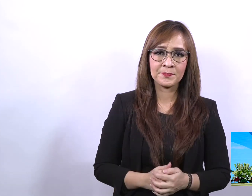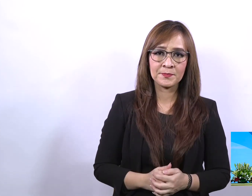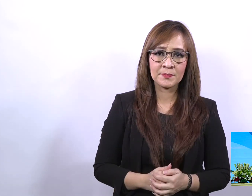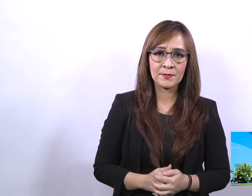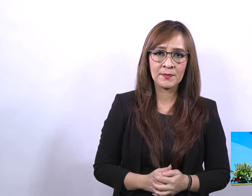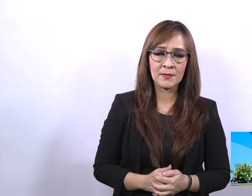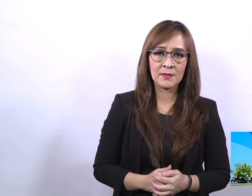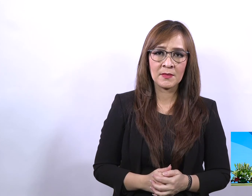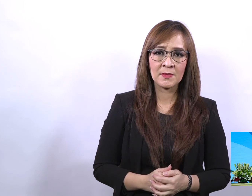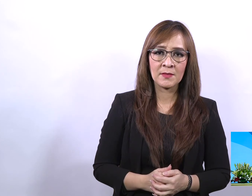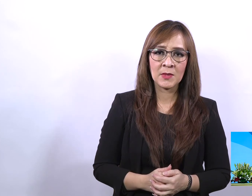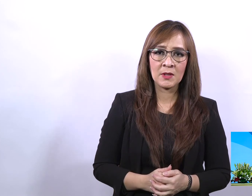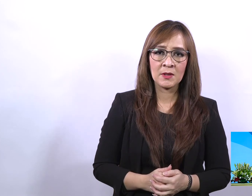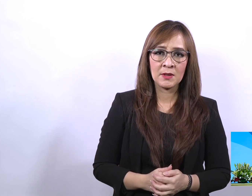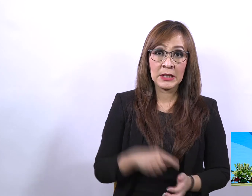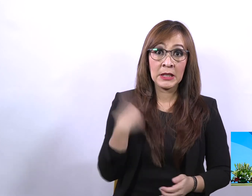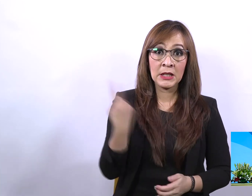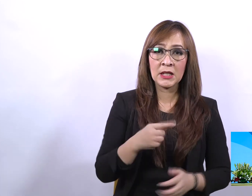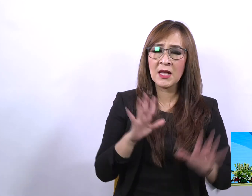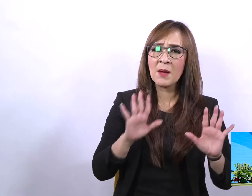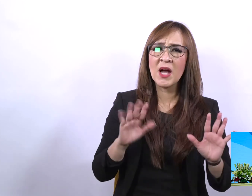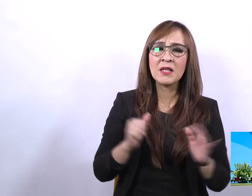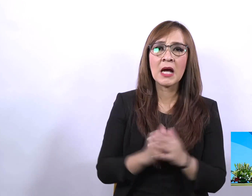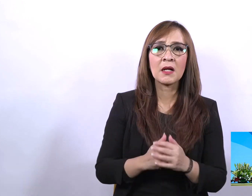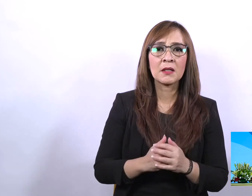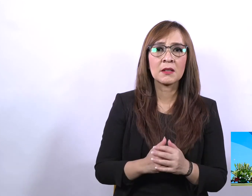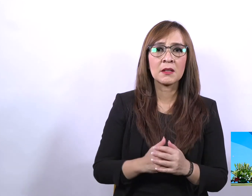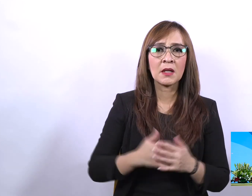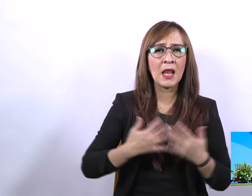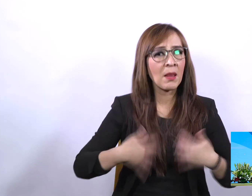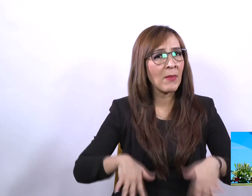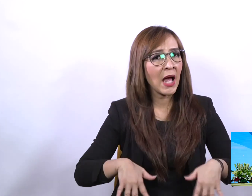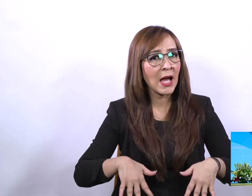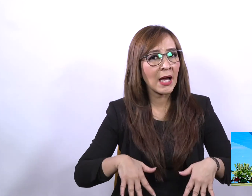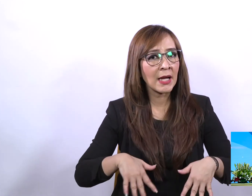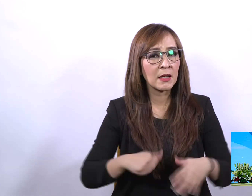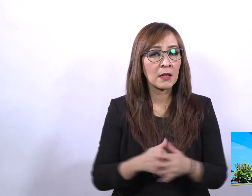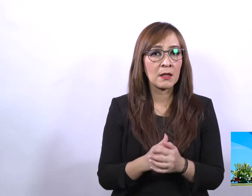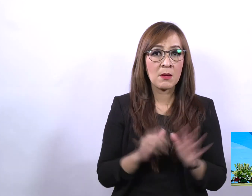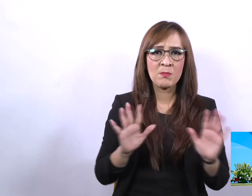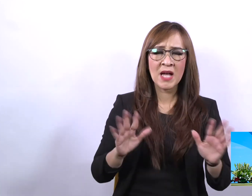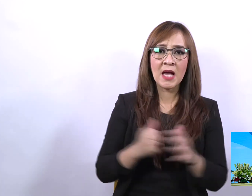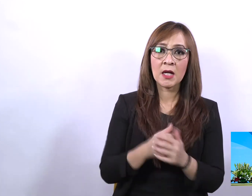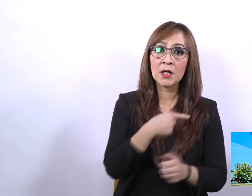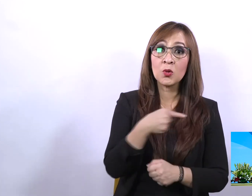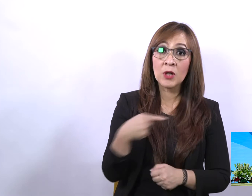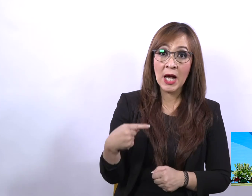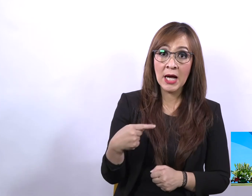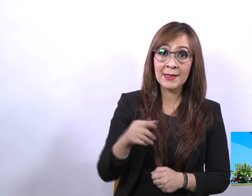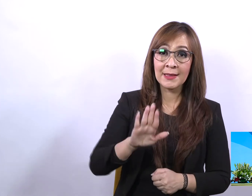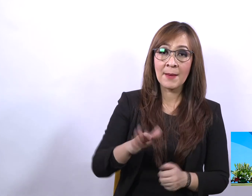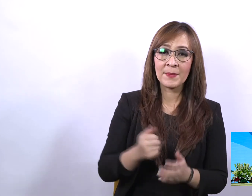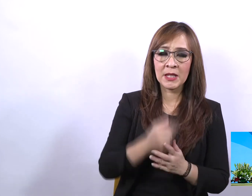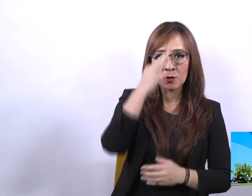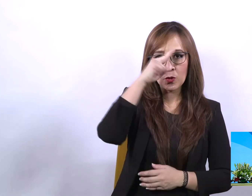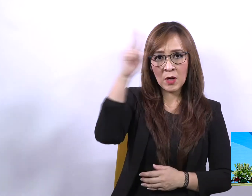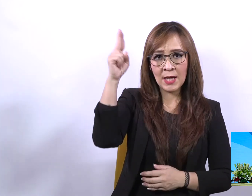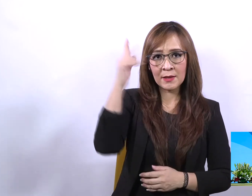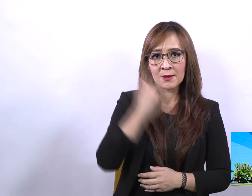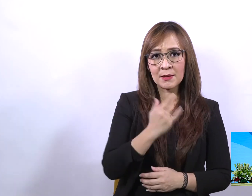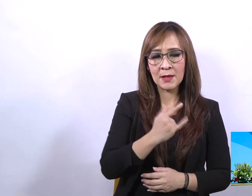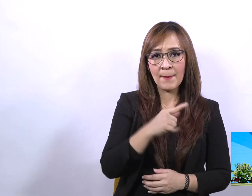kita banyak kelemahan banyak kekurangan Hai banyak kesalahan tapi Tuhan begitu percaya